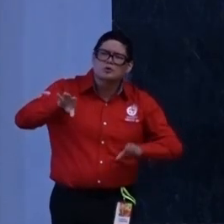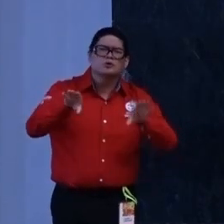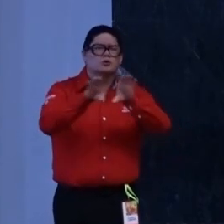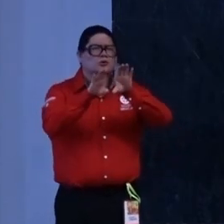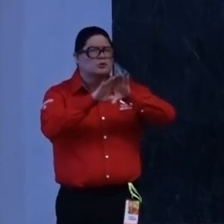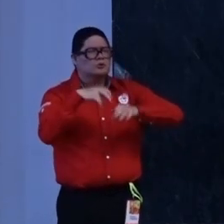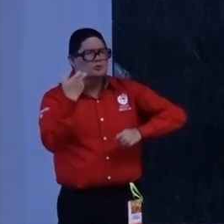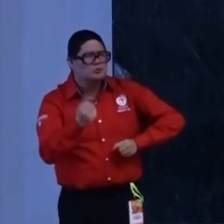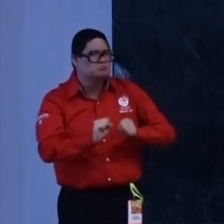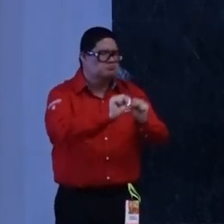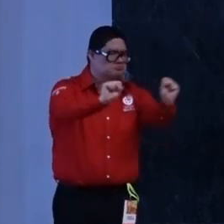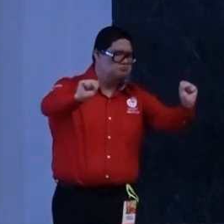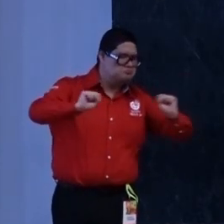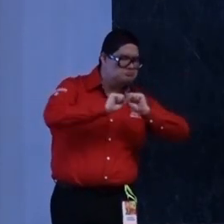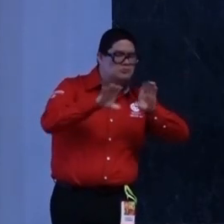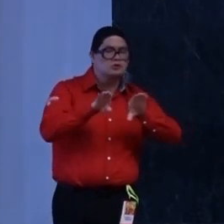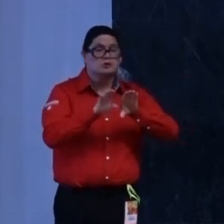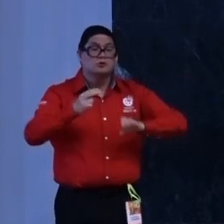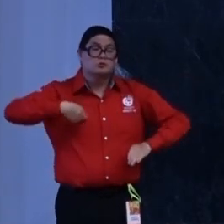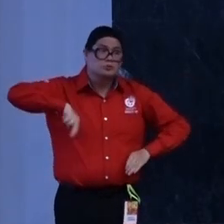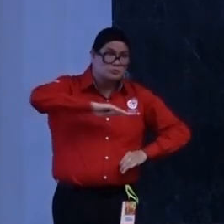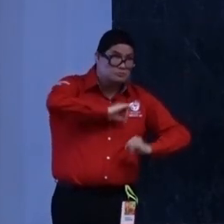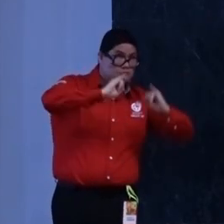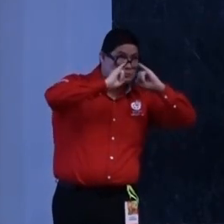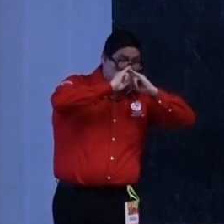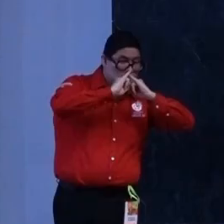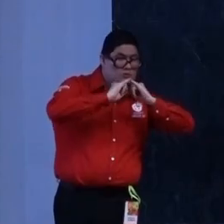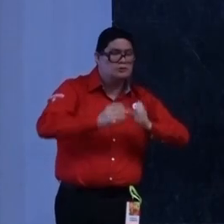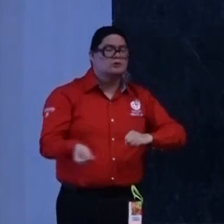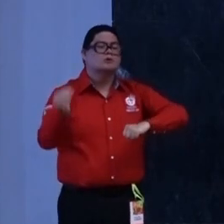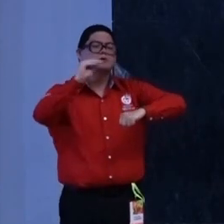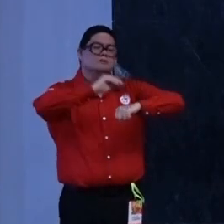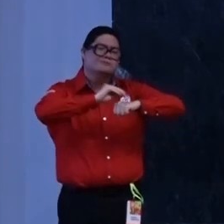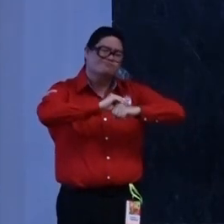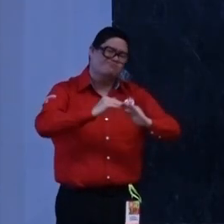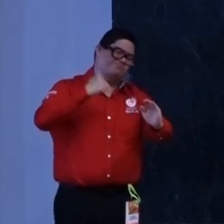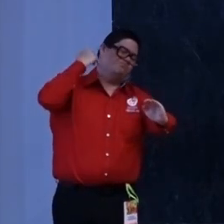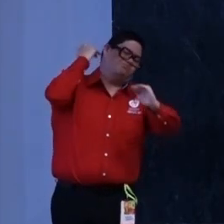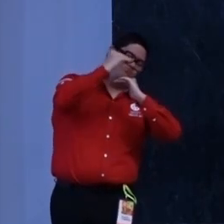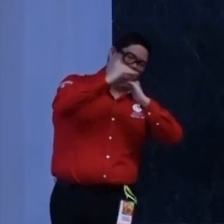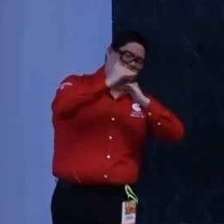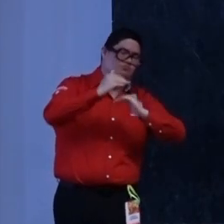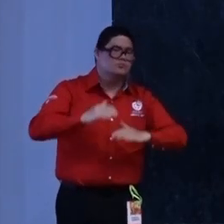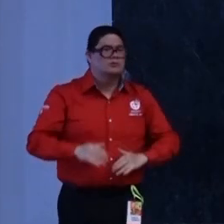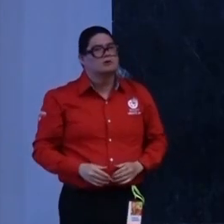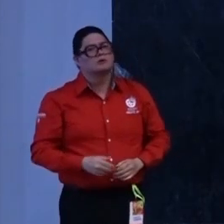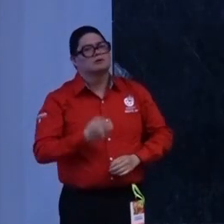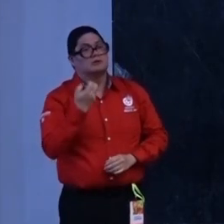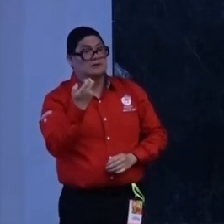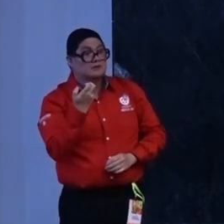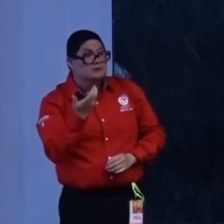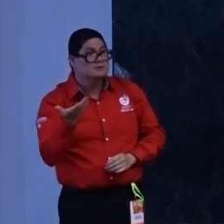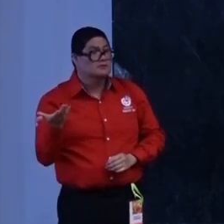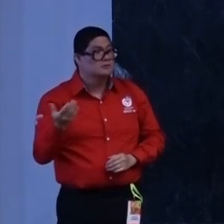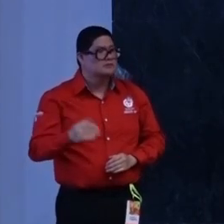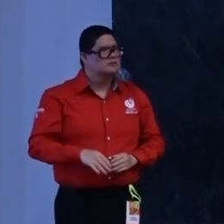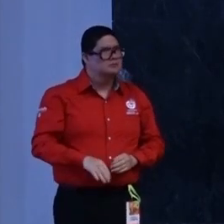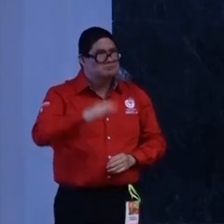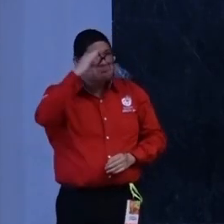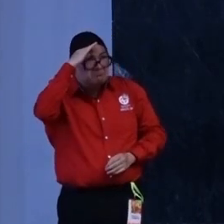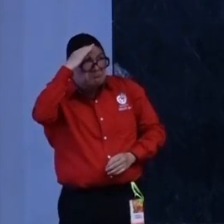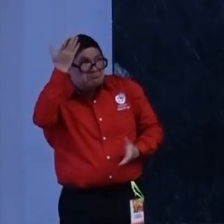cómo esta sociedad y cómo nuestras instituciones han puesto barreras a aquellos que